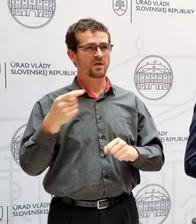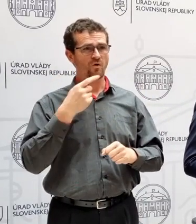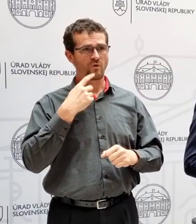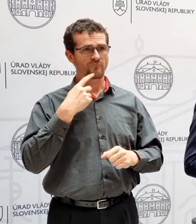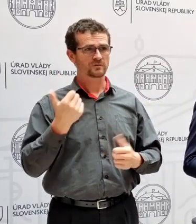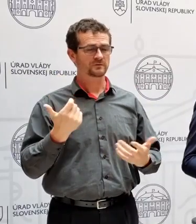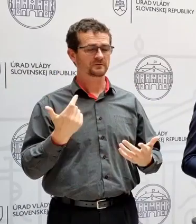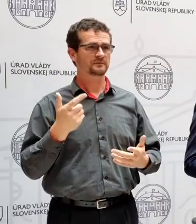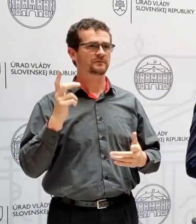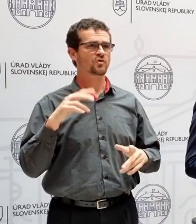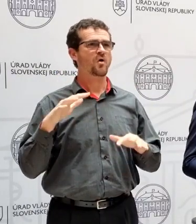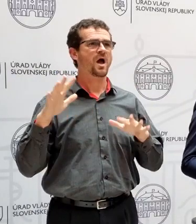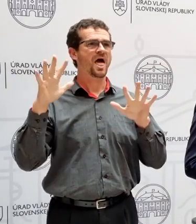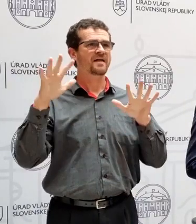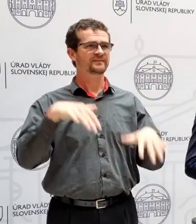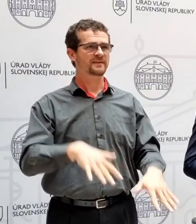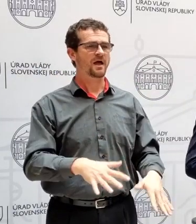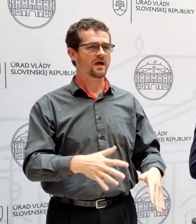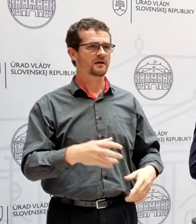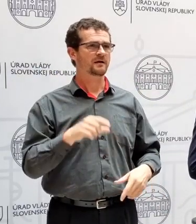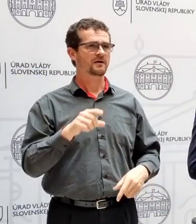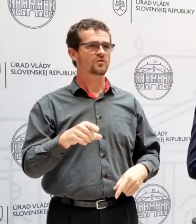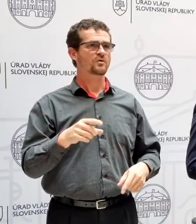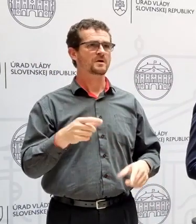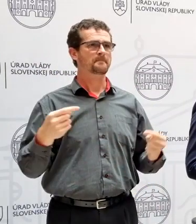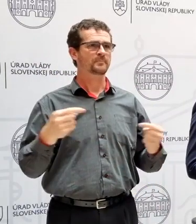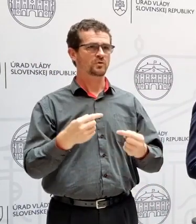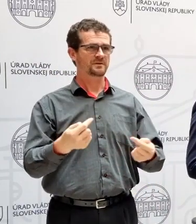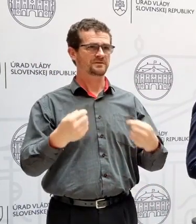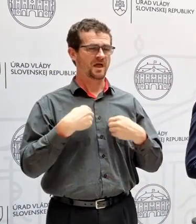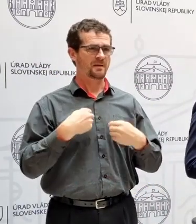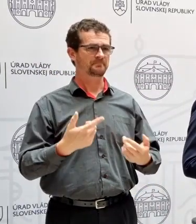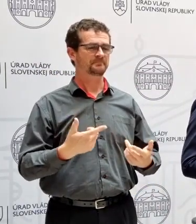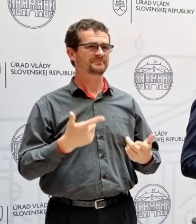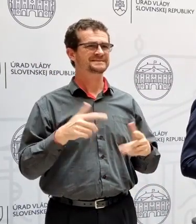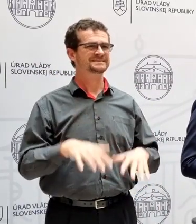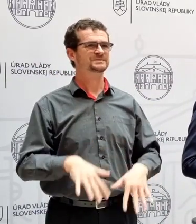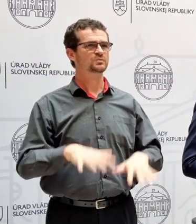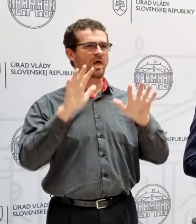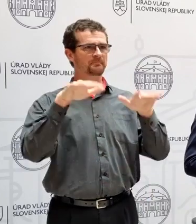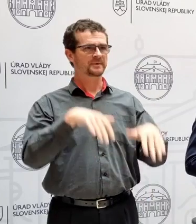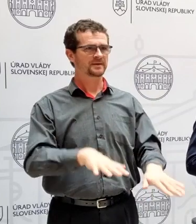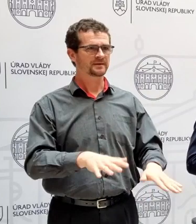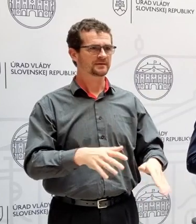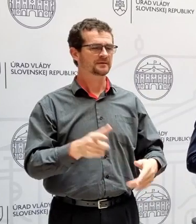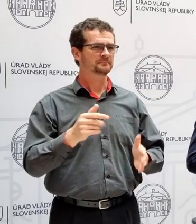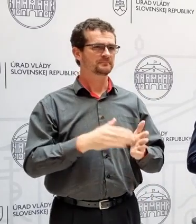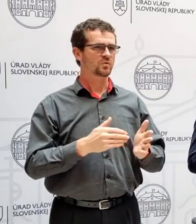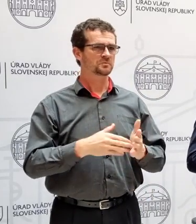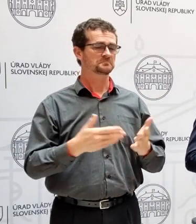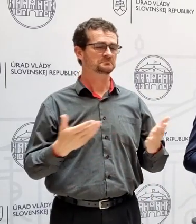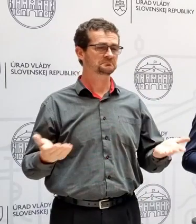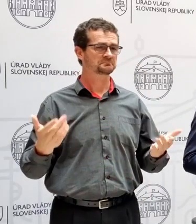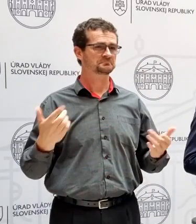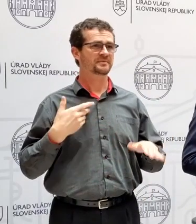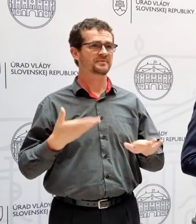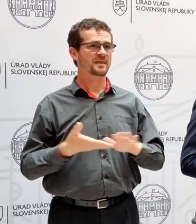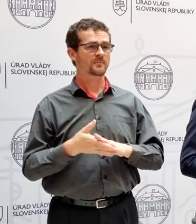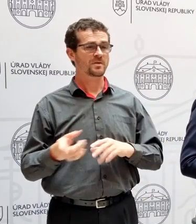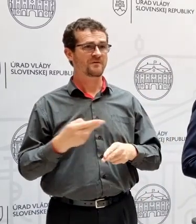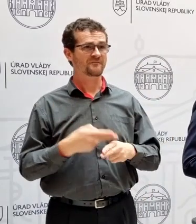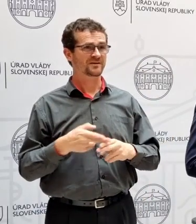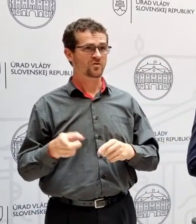že to je lavína, ktorá ide proti nám, alebo možno tsunami, alebo takýto výraz nejaký použil. No a miesto toho,